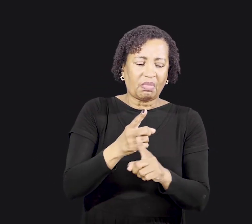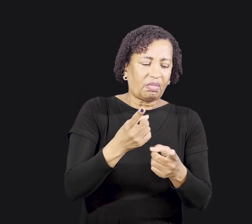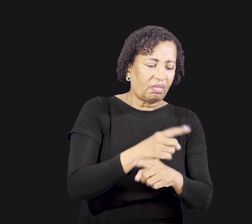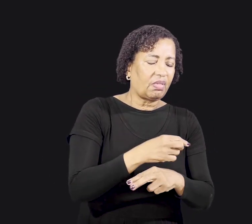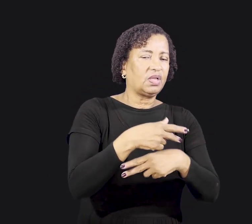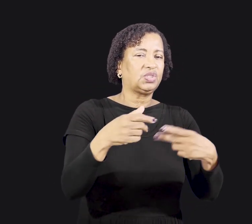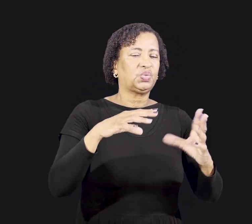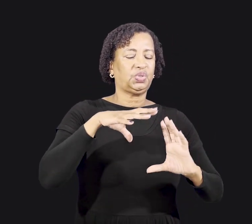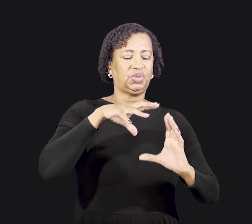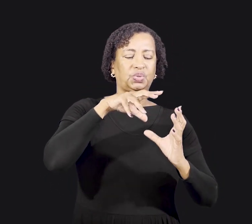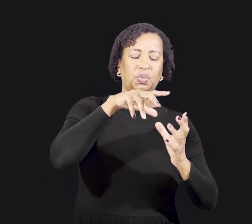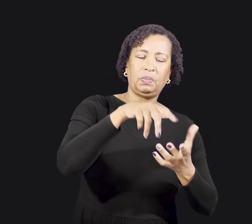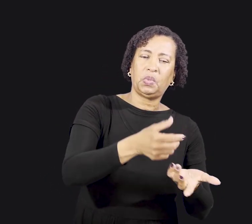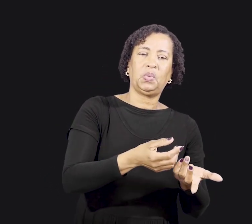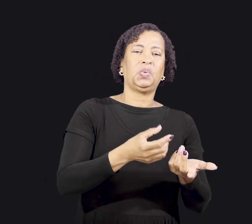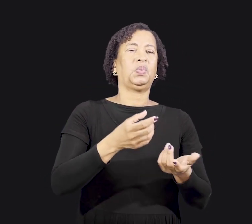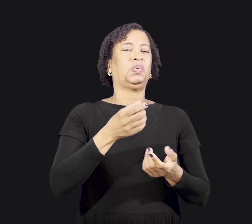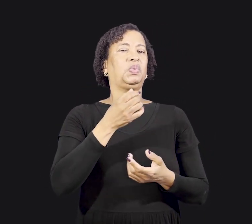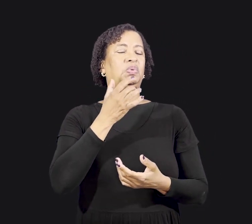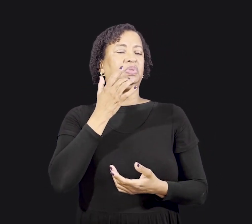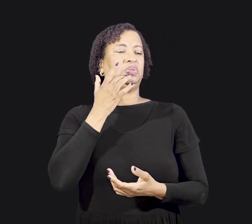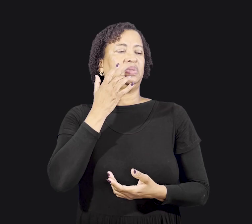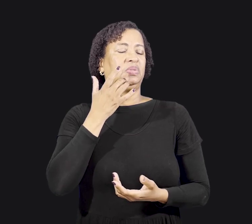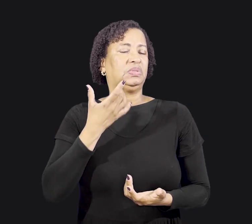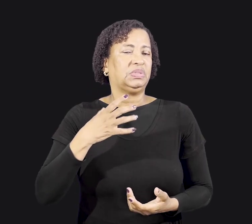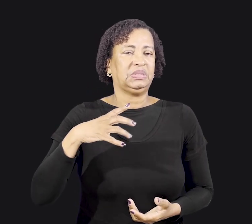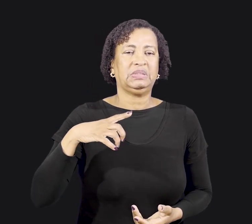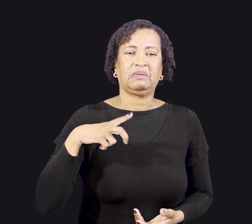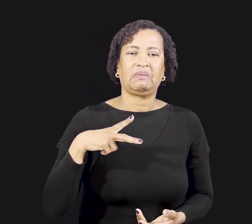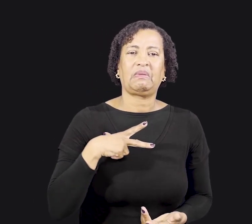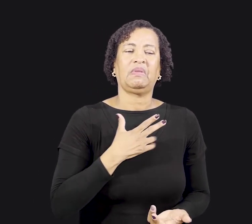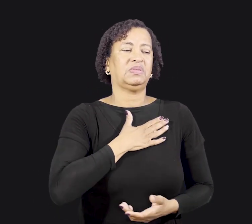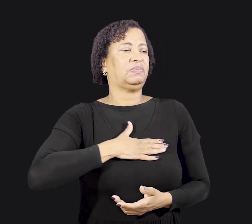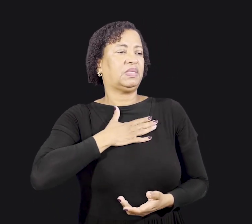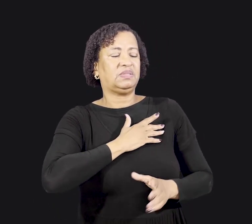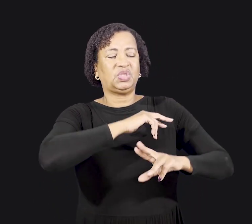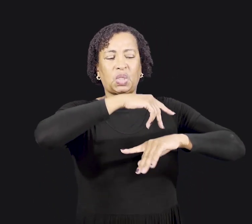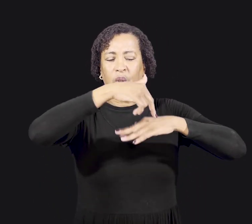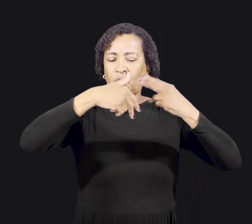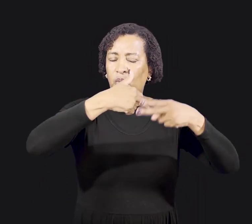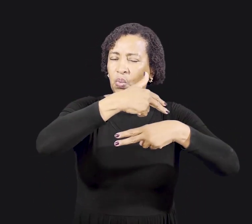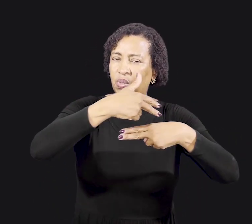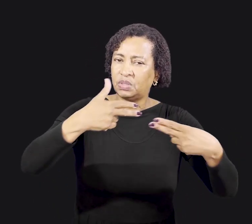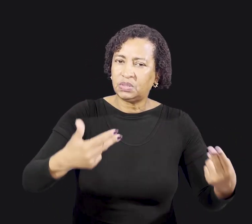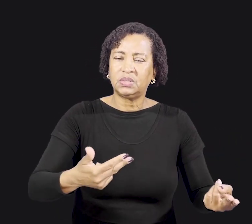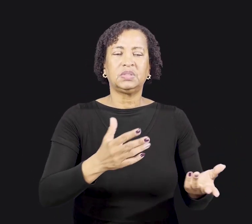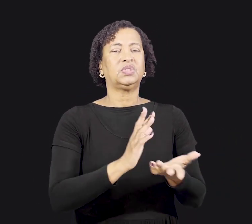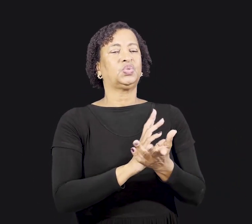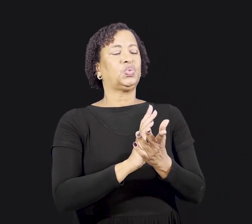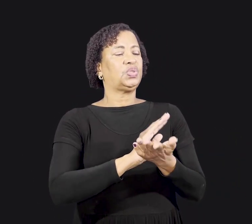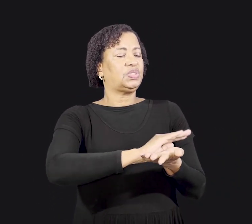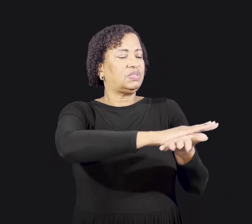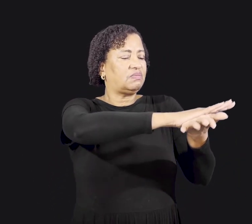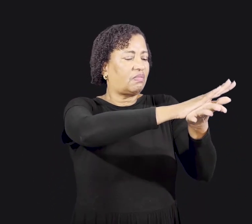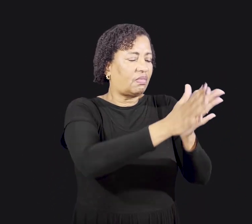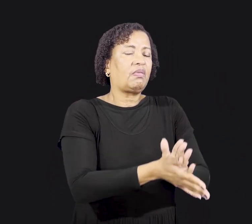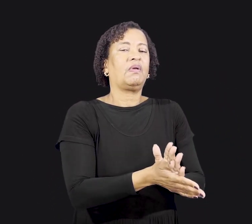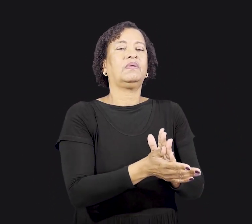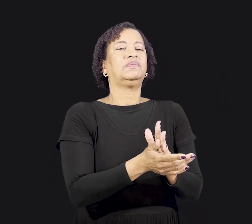cuidados desse mundo, o engano das riquezas e dos prazeres e de todas as coisas que as derrubam e não deixam que a palavra de